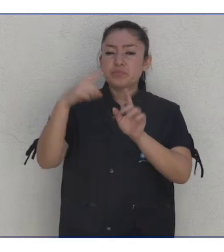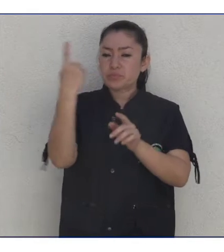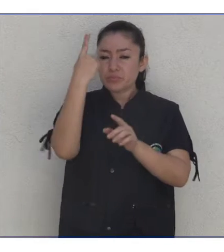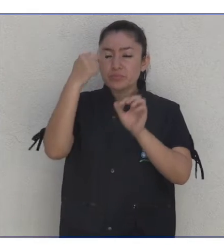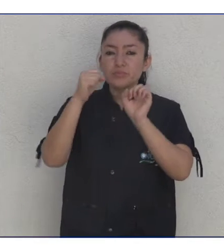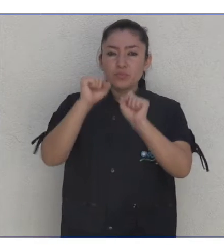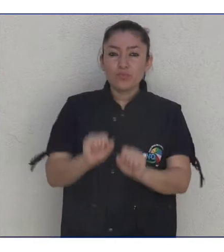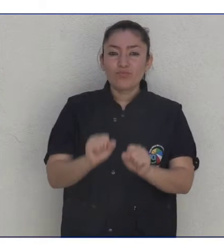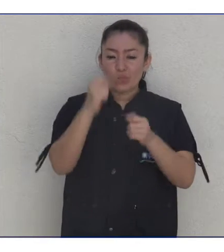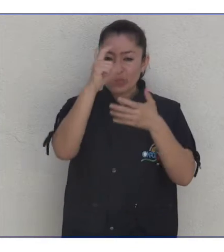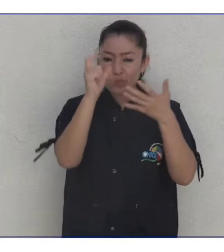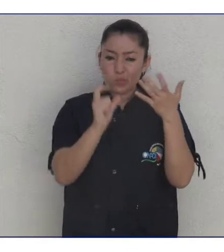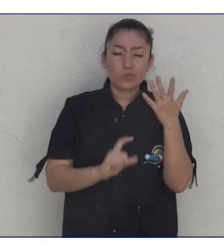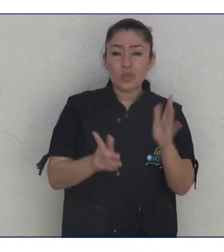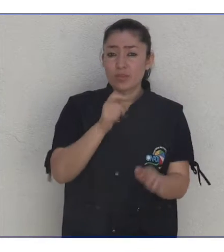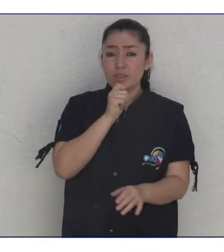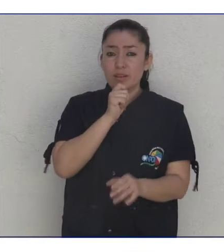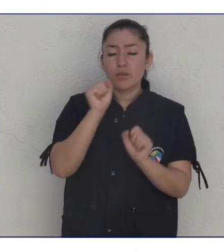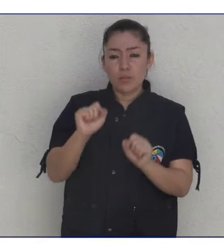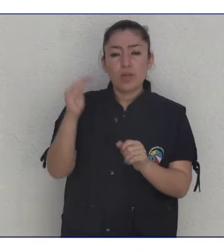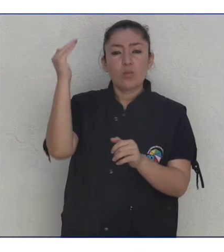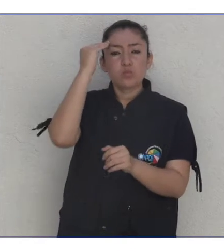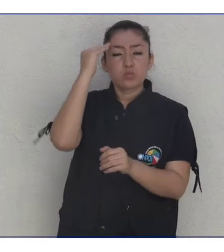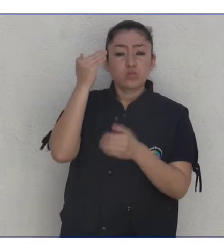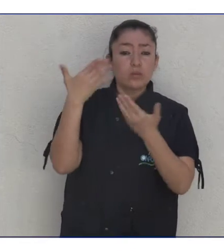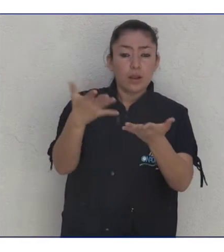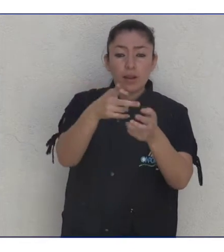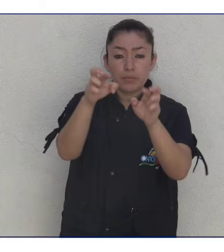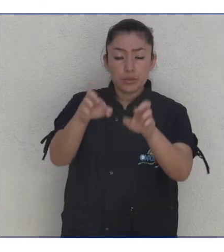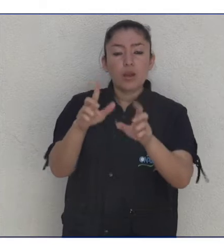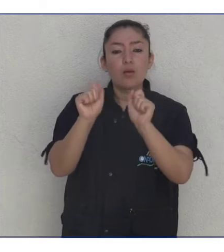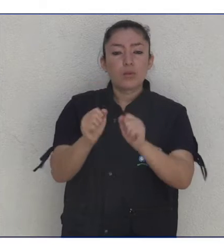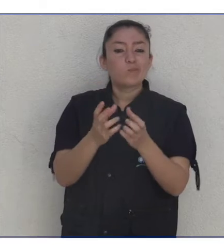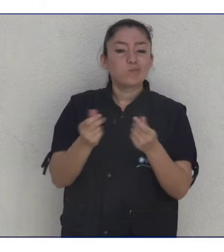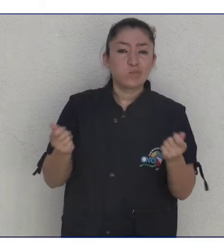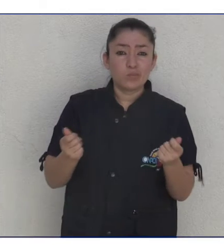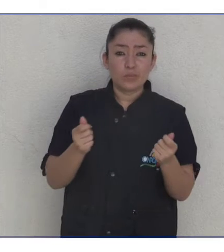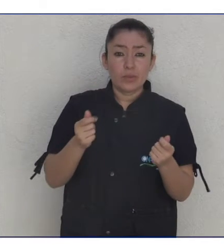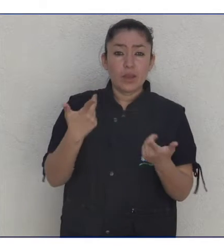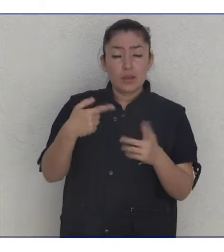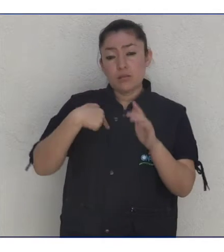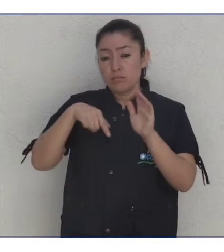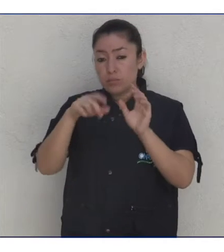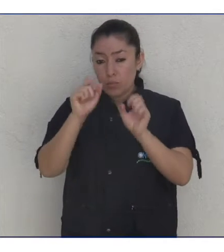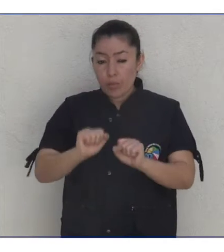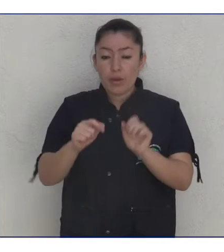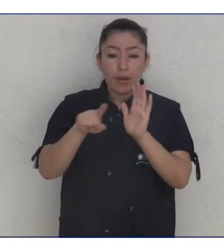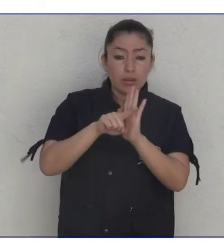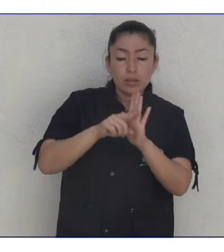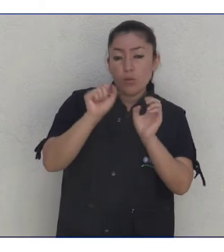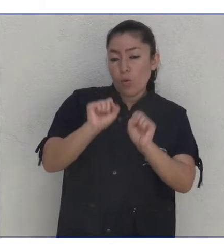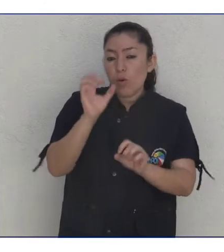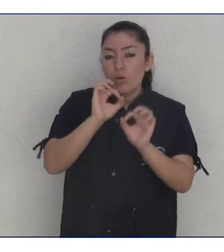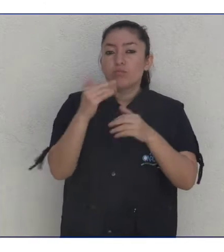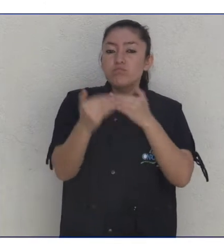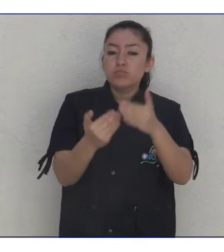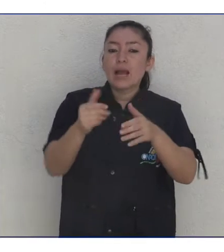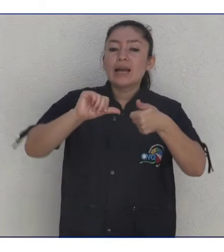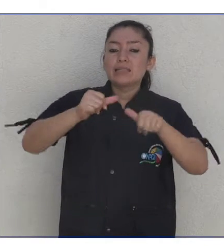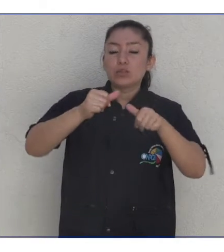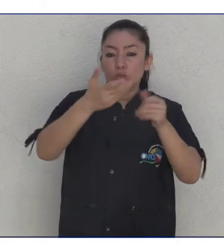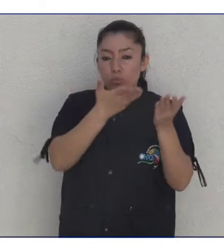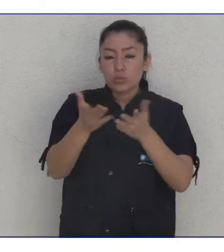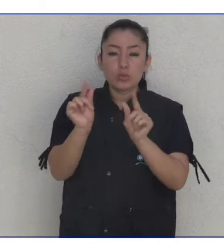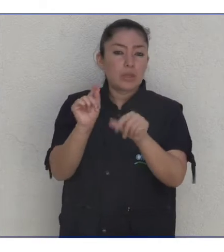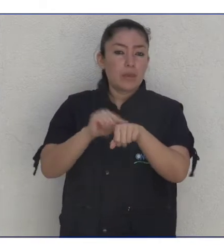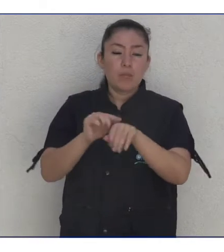de la clasificación de confidencial se hará del conocimiento del particular al resolver, en sentido negativo o acceso parcial, alguna